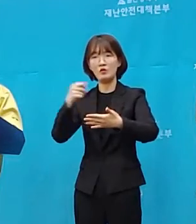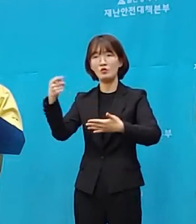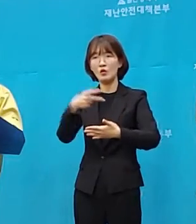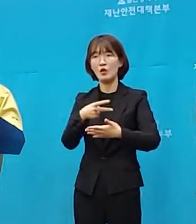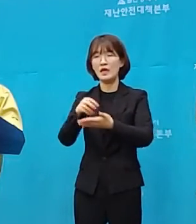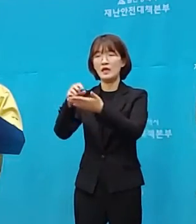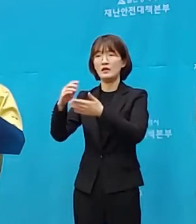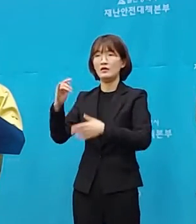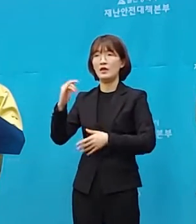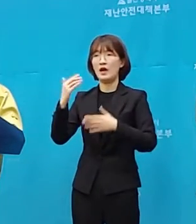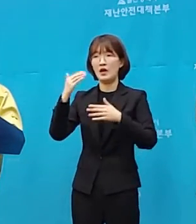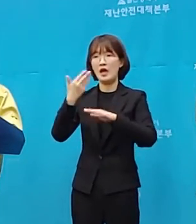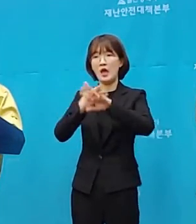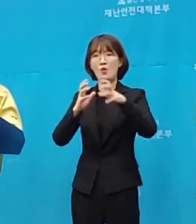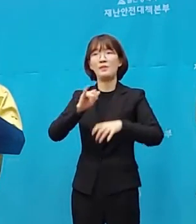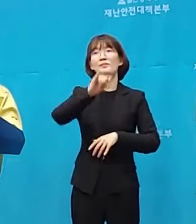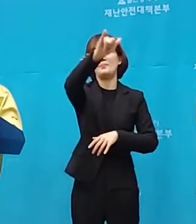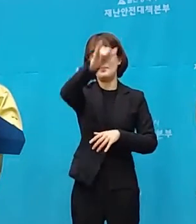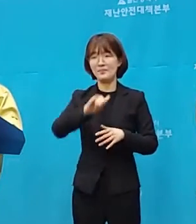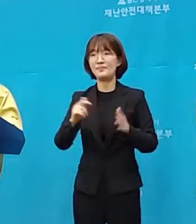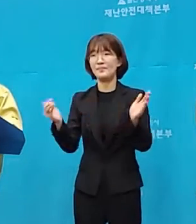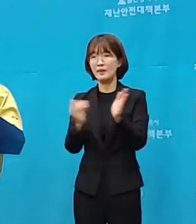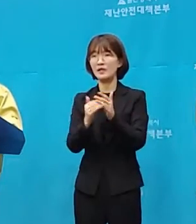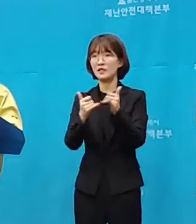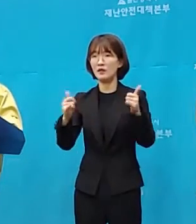관리를 체계하는 것을 좀 구성하실 수 있는지.